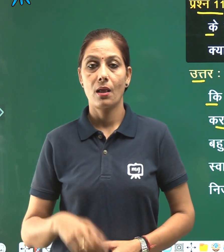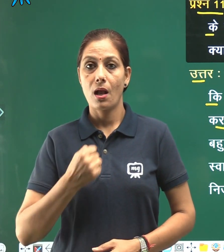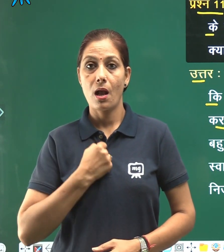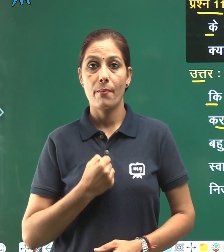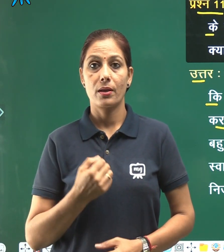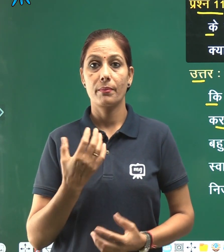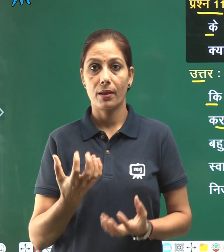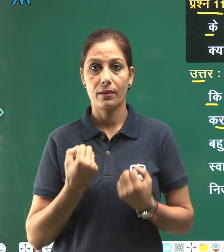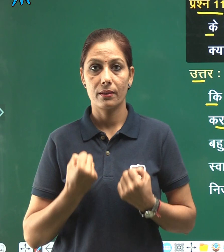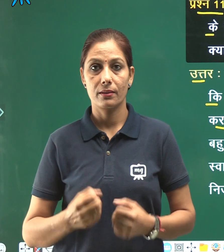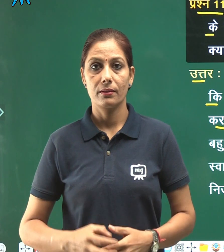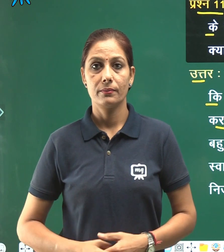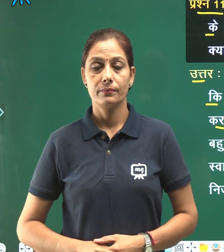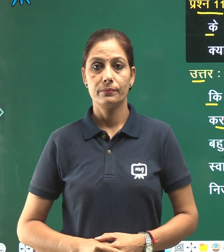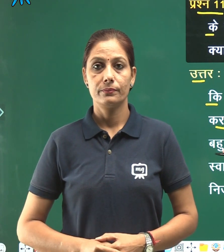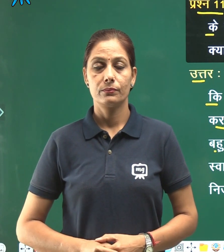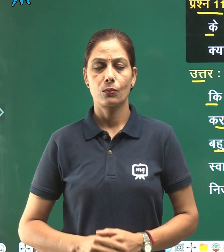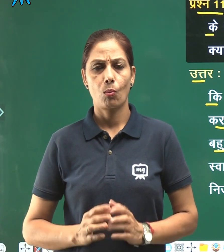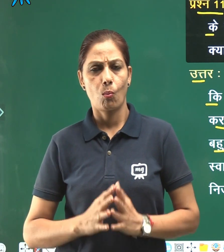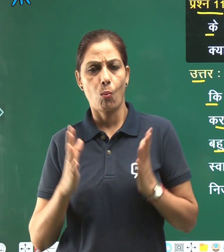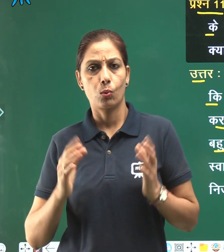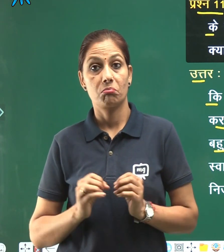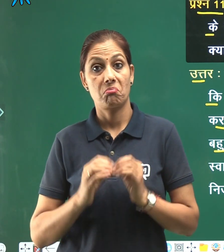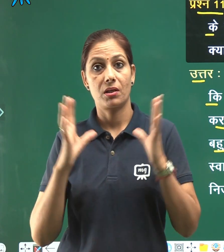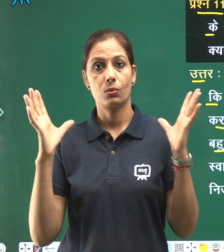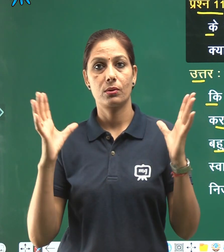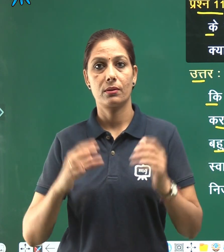हमारी मांगें बहुत बड़ी होती है।